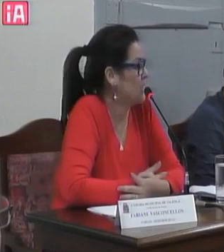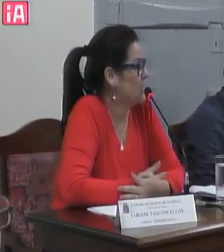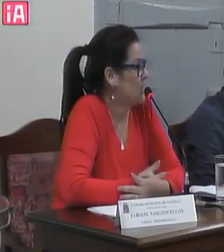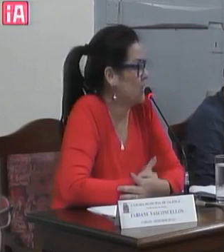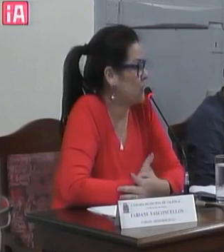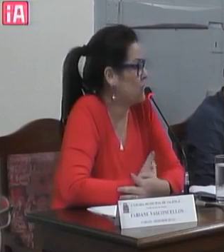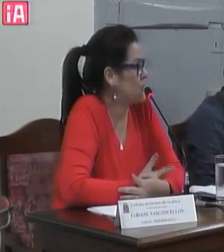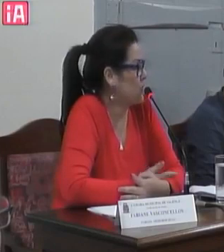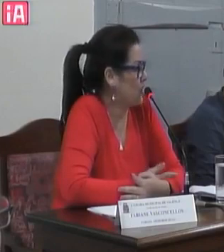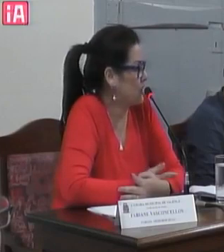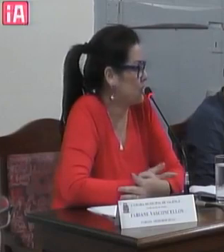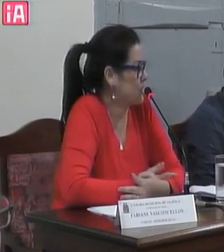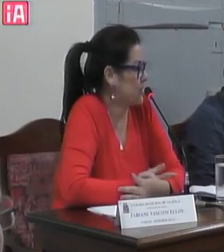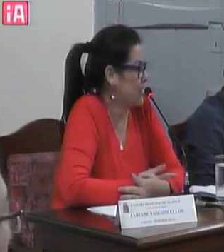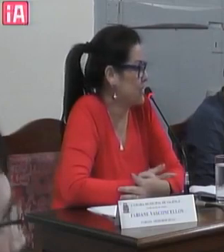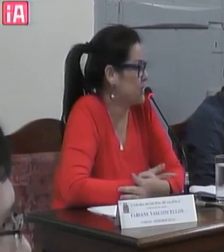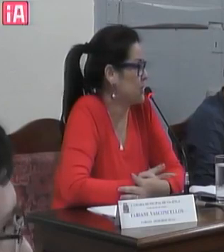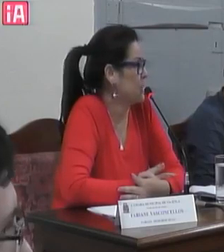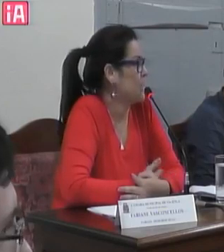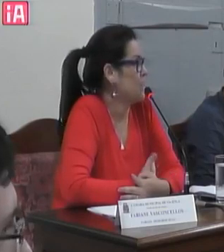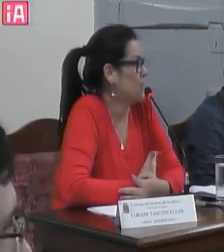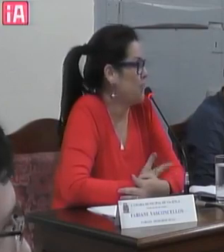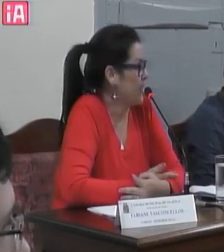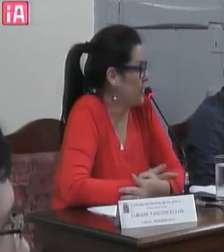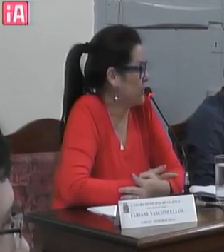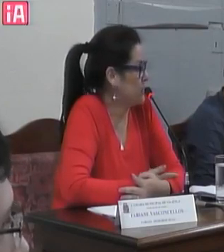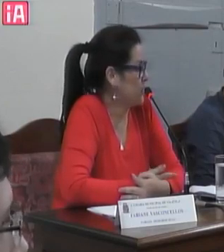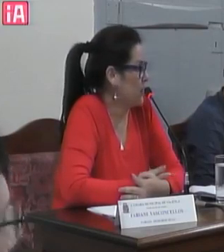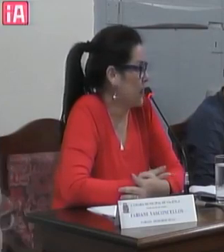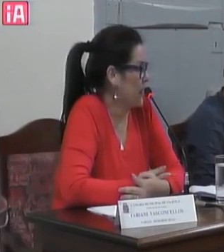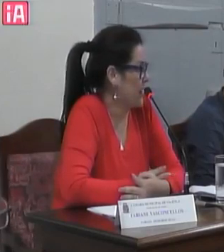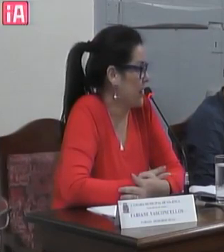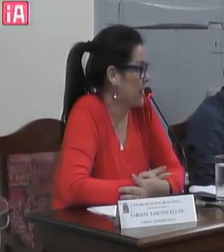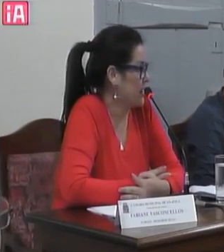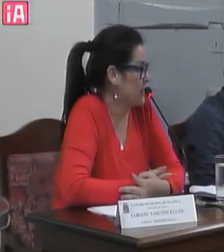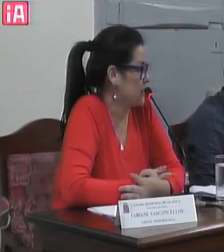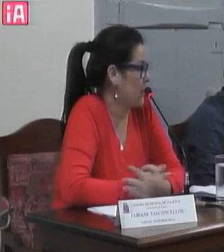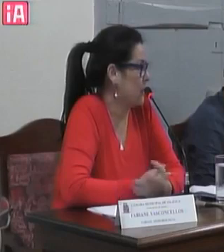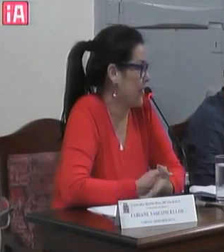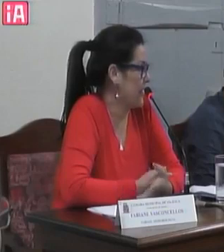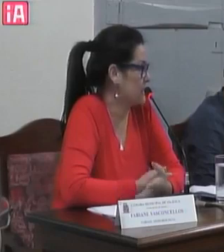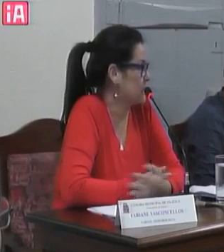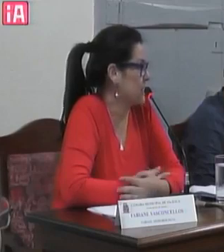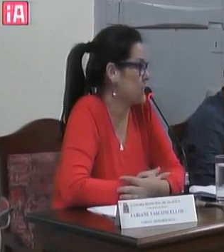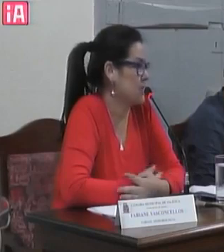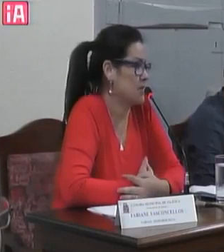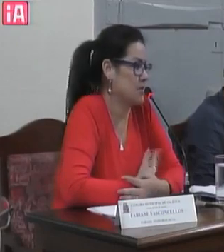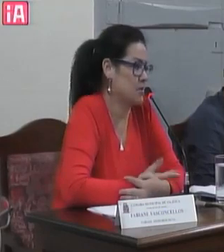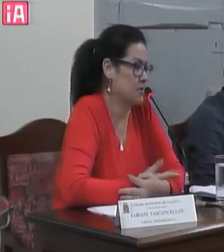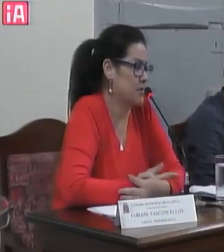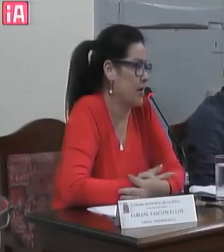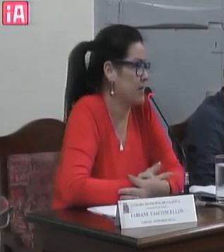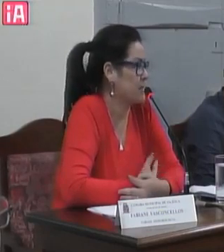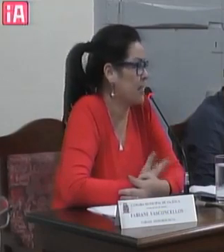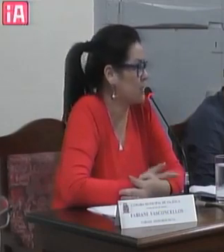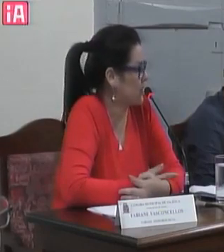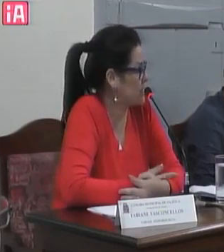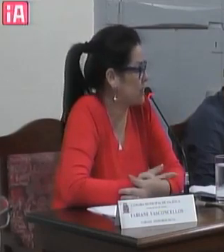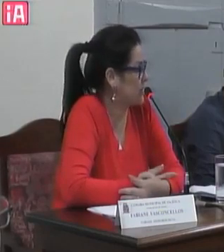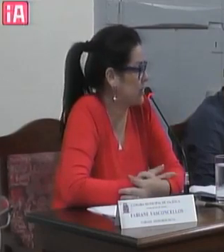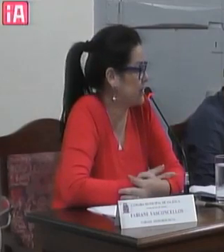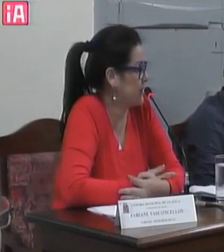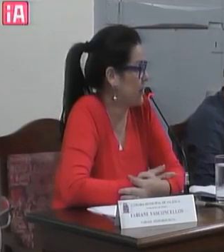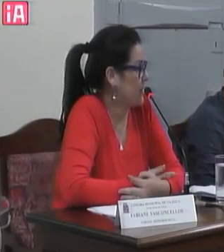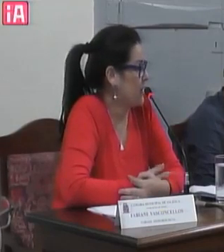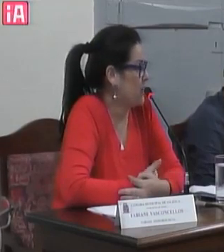municipais não funcionam, na verdade, em período completo, né? As crianças saem às 10 horas